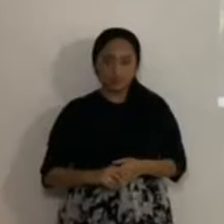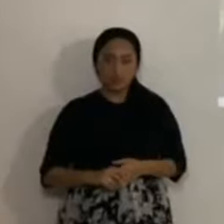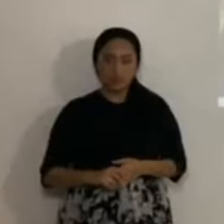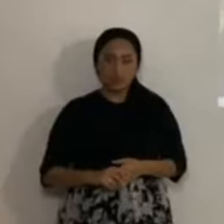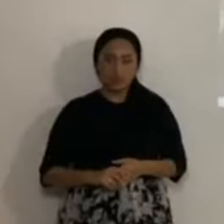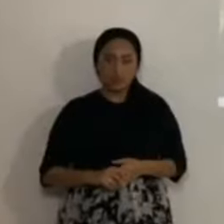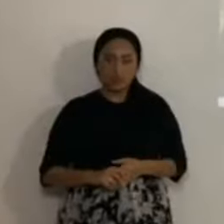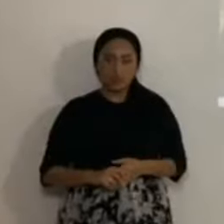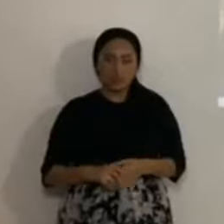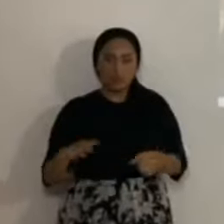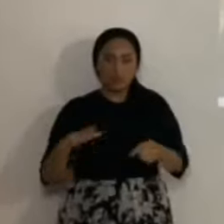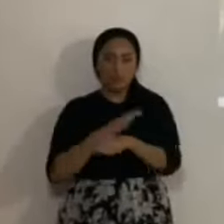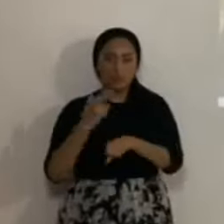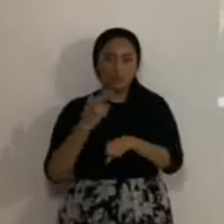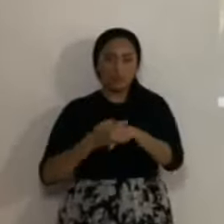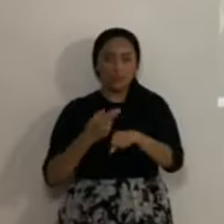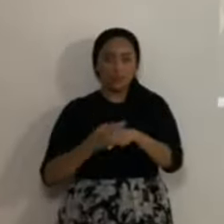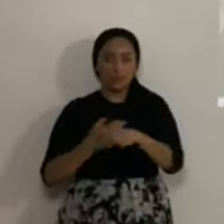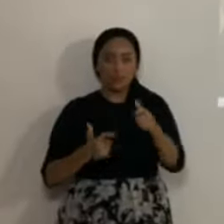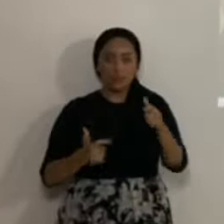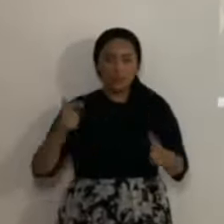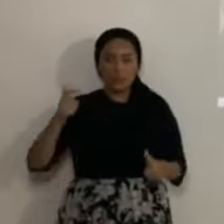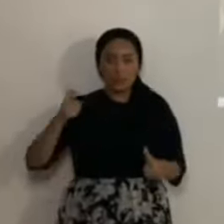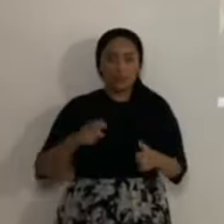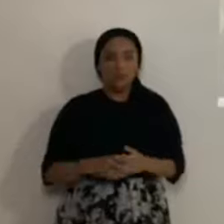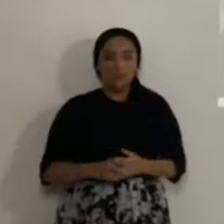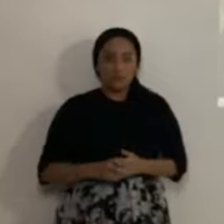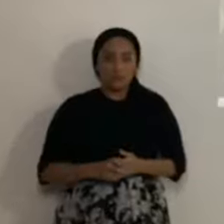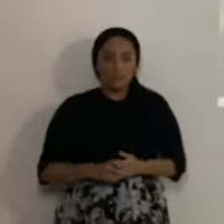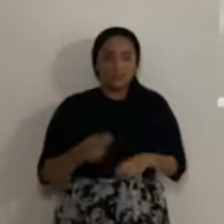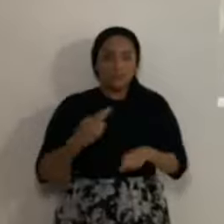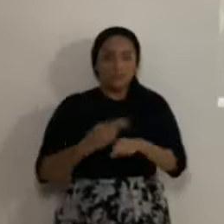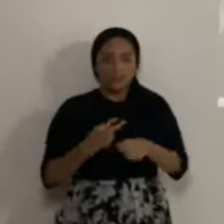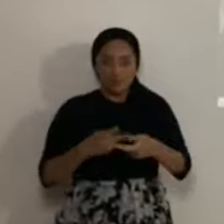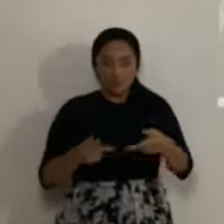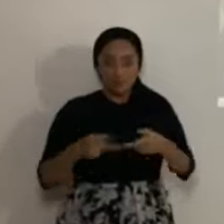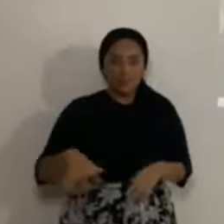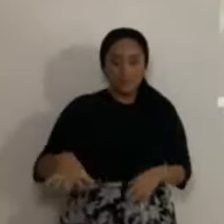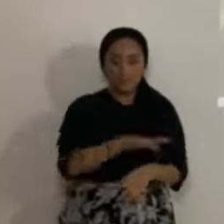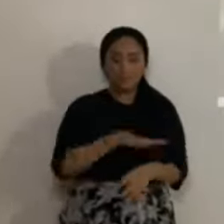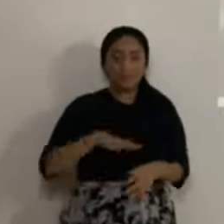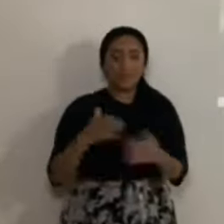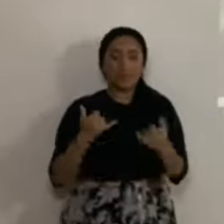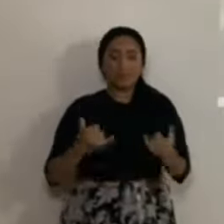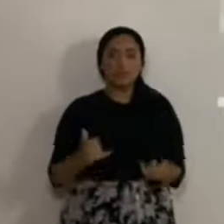Con puras piedras de este tamaño o más grandes, un altar de piedra. Bueno,